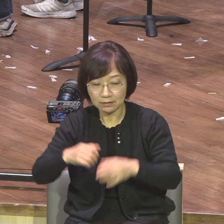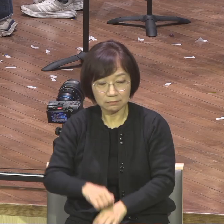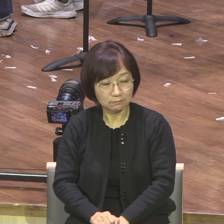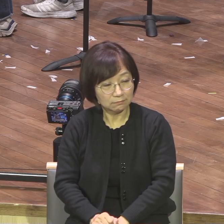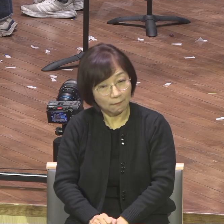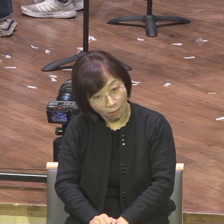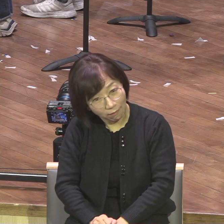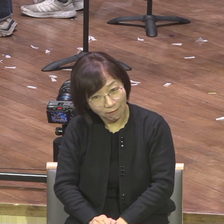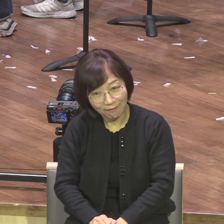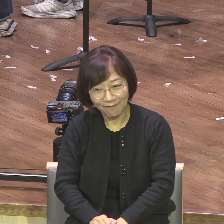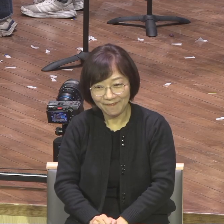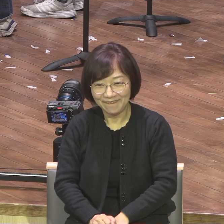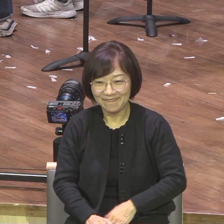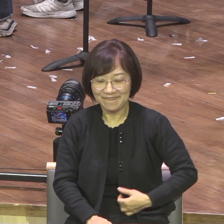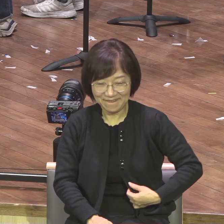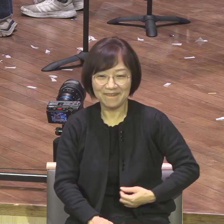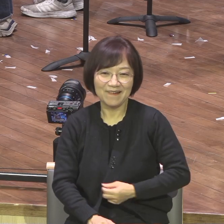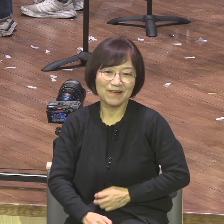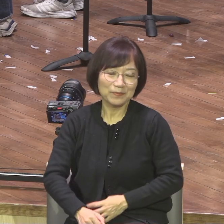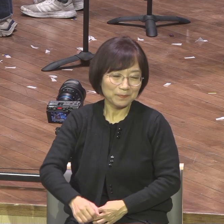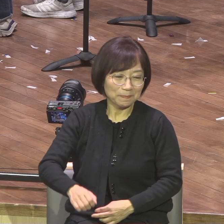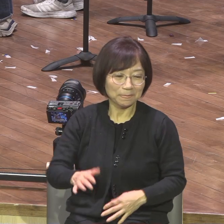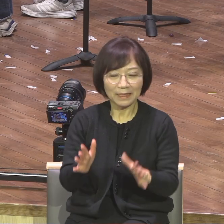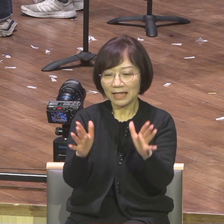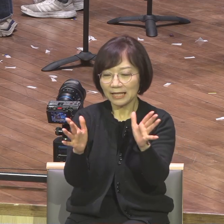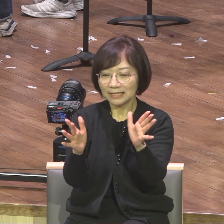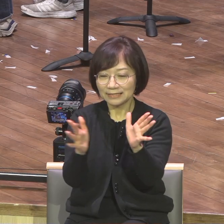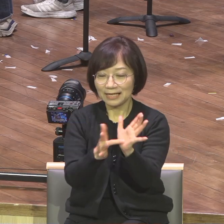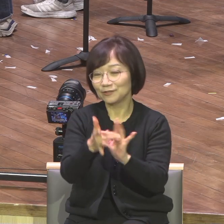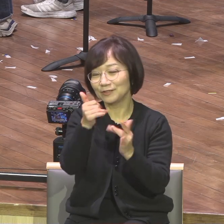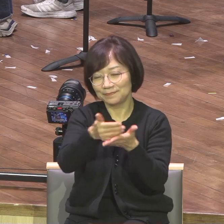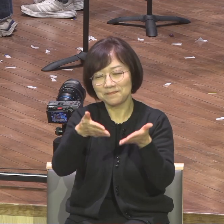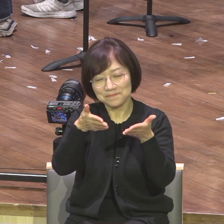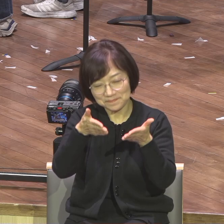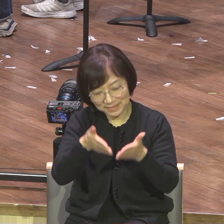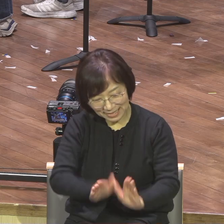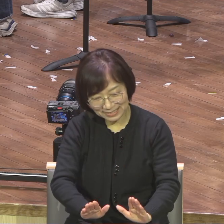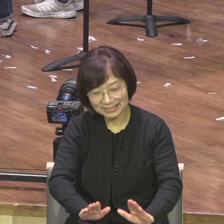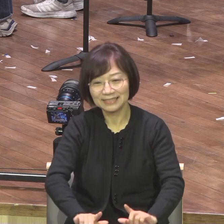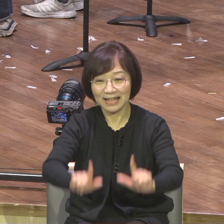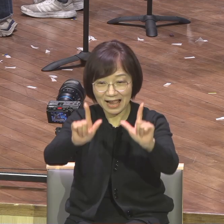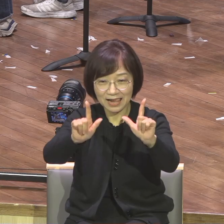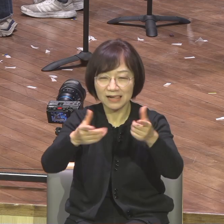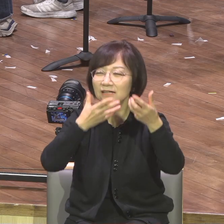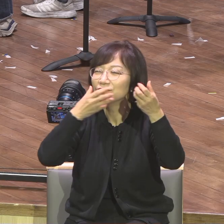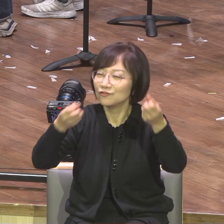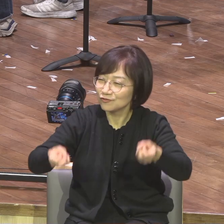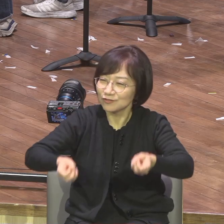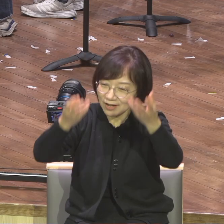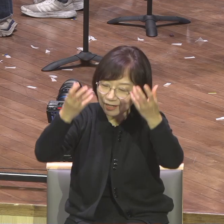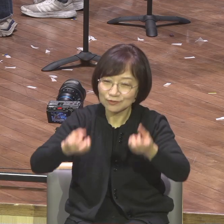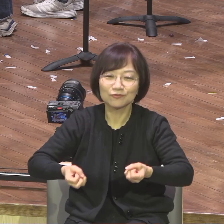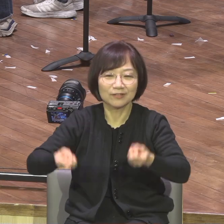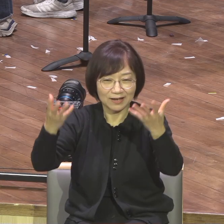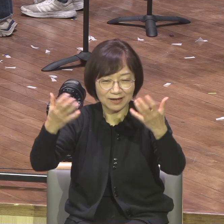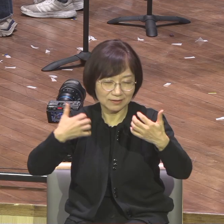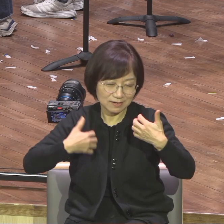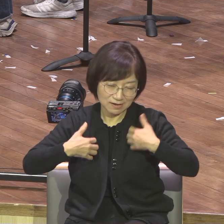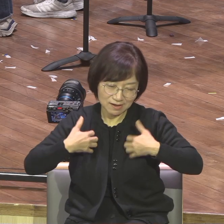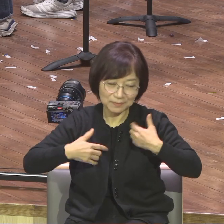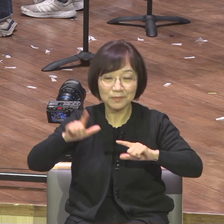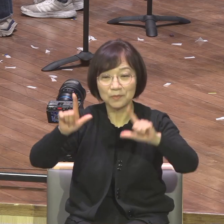장사 속이든 상관없이 예수님의 성탄을 오신 것 축하하는 분위기가 되어 있단 말이에요.